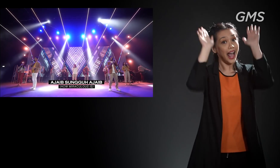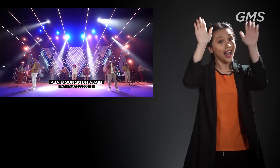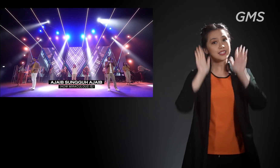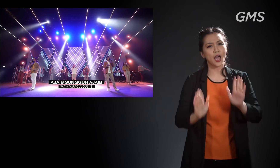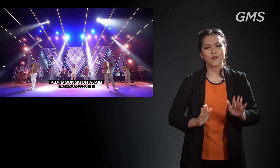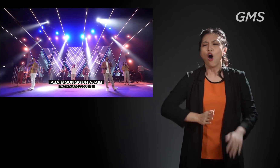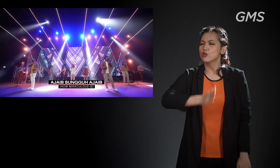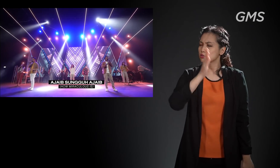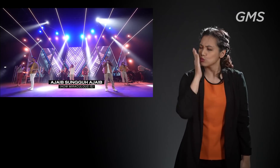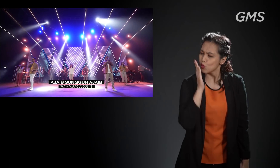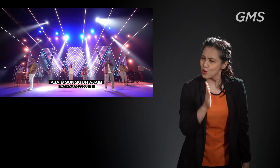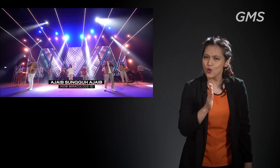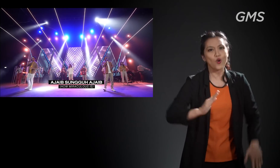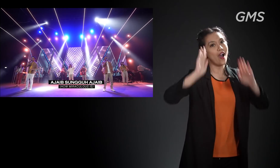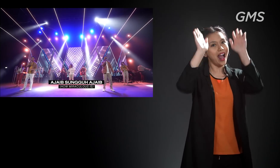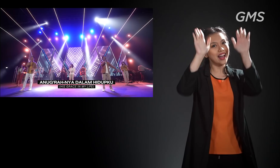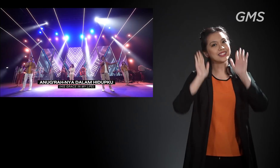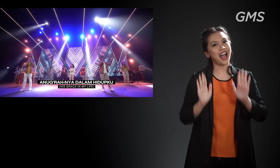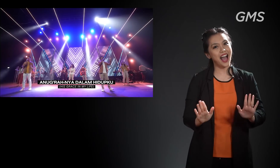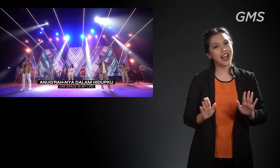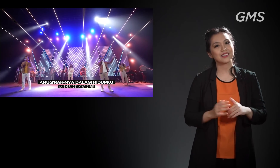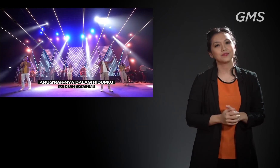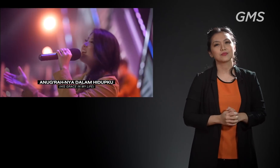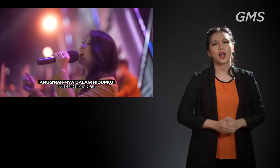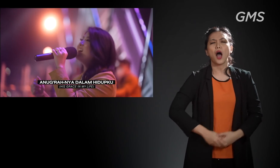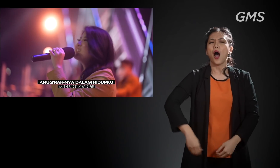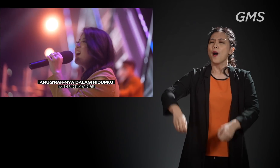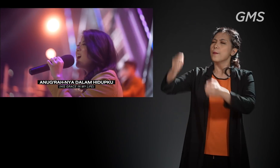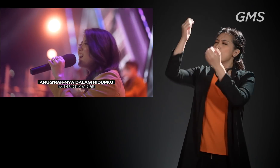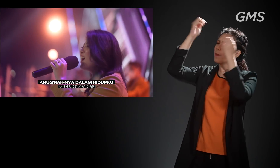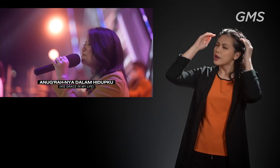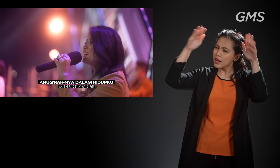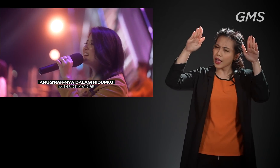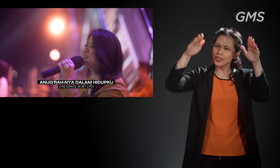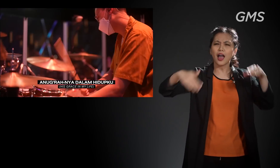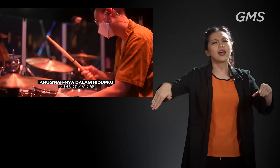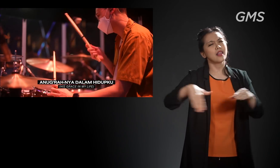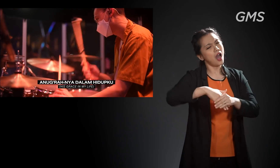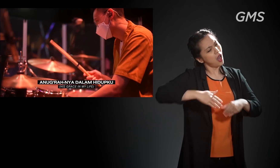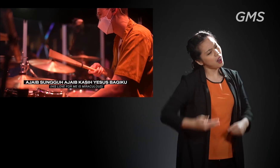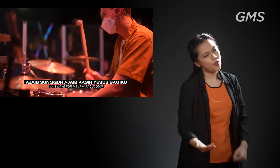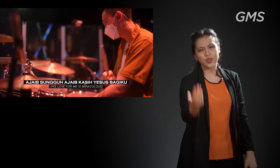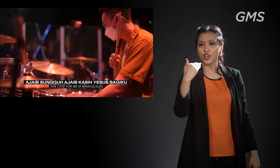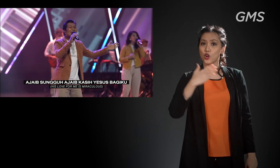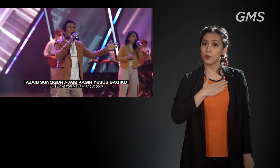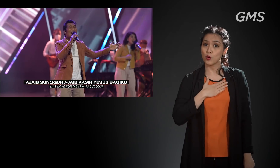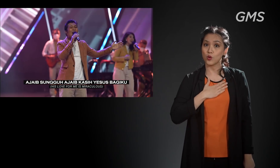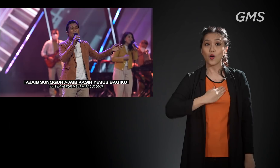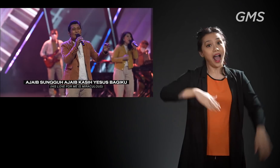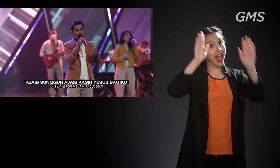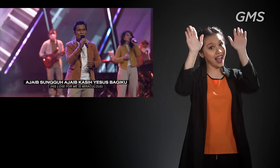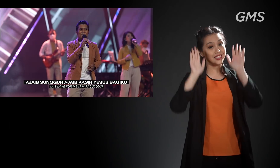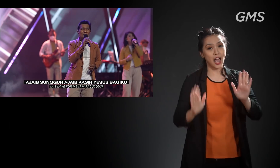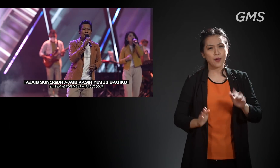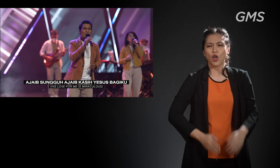Ajaib, sungguh ajaib anugerahnya dalam hidupku.